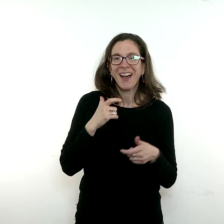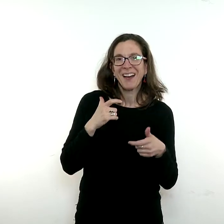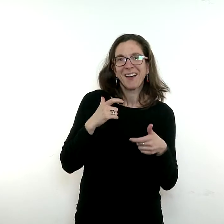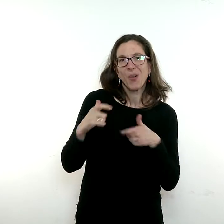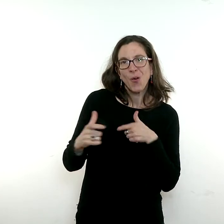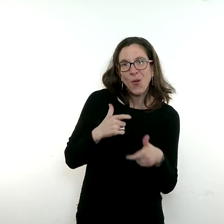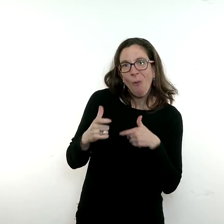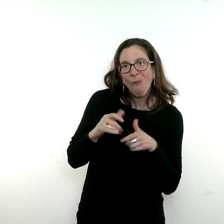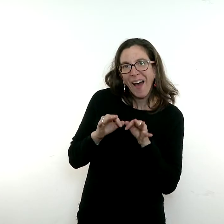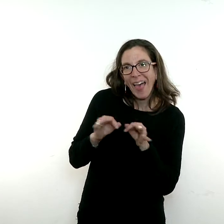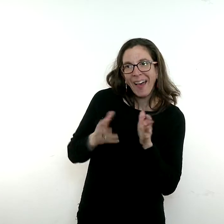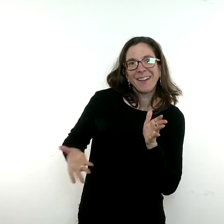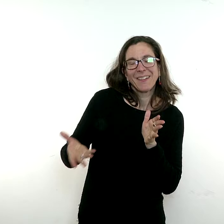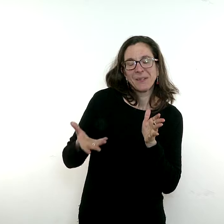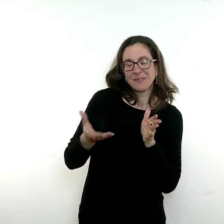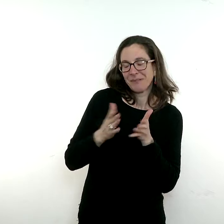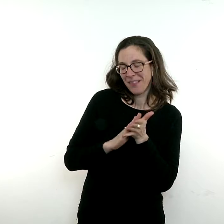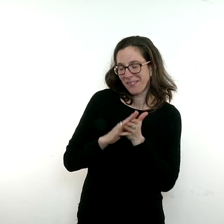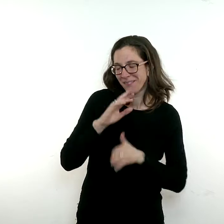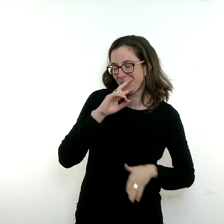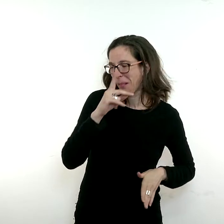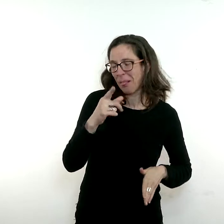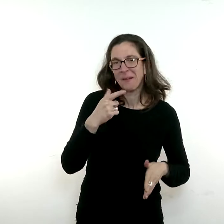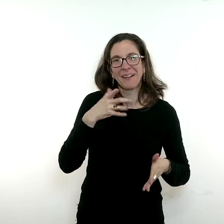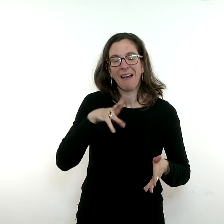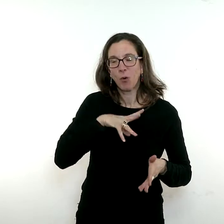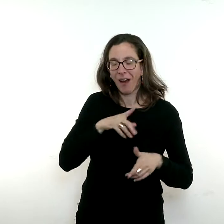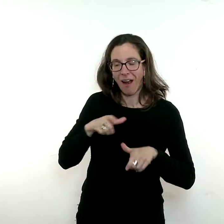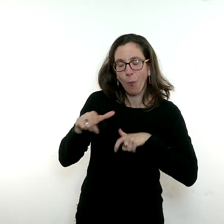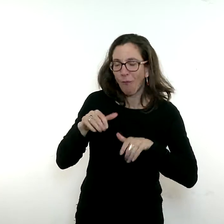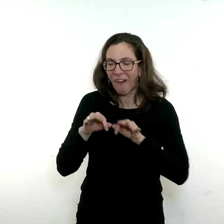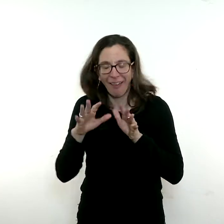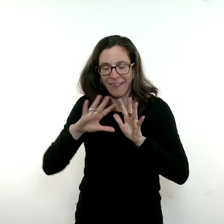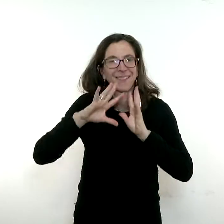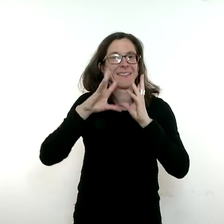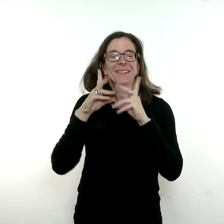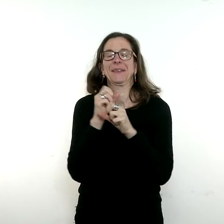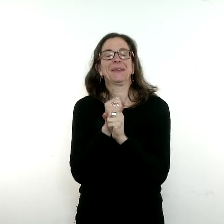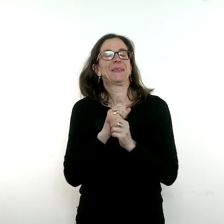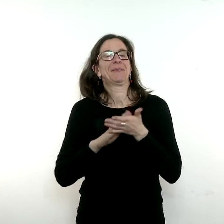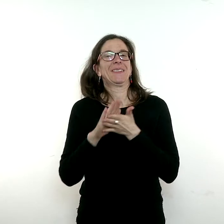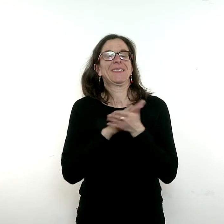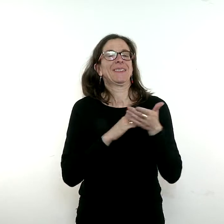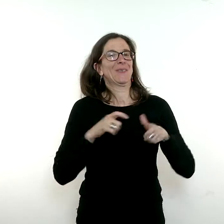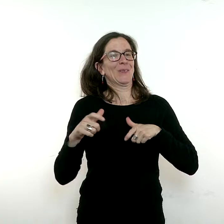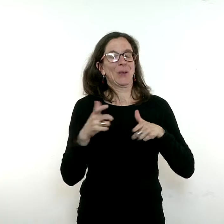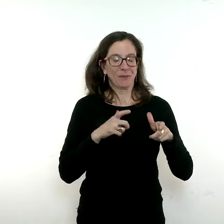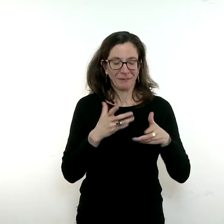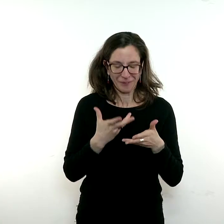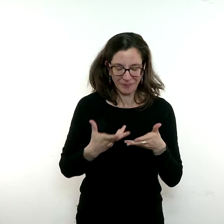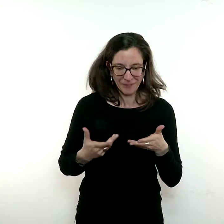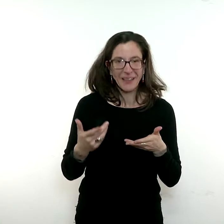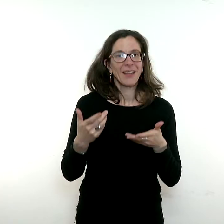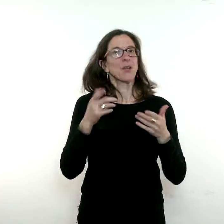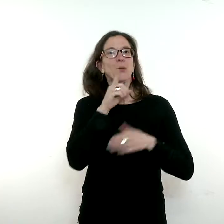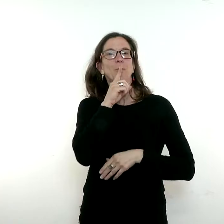il y a une déformation de... donc, Depuis 2014, la